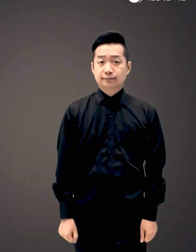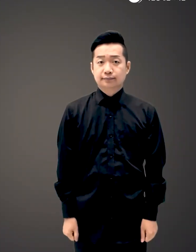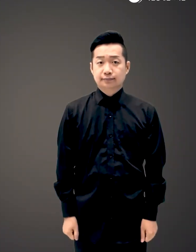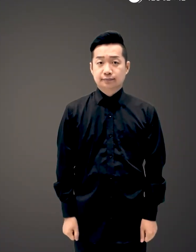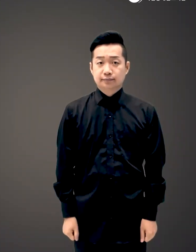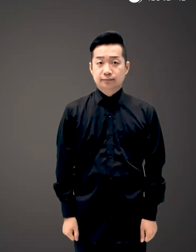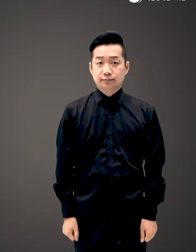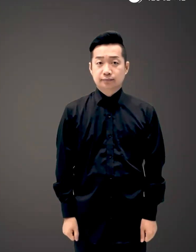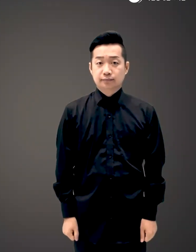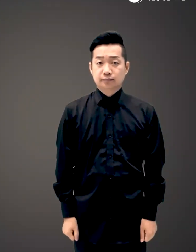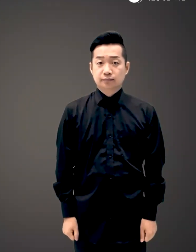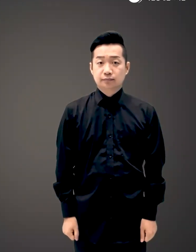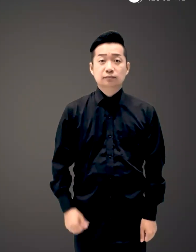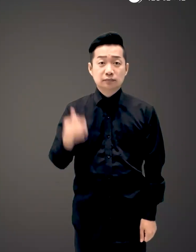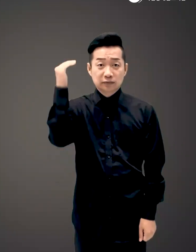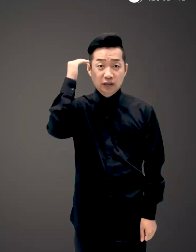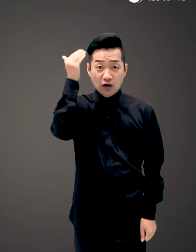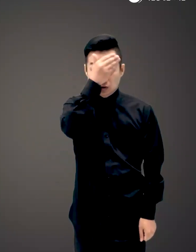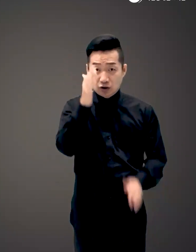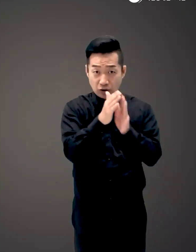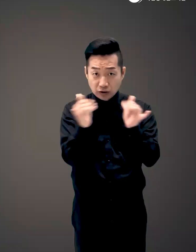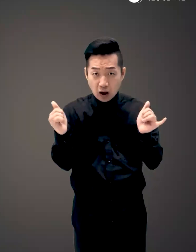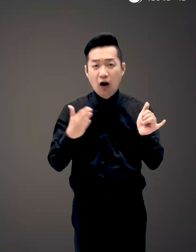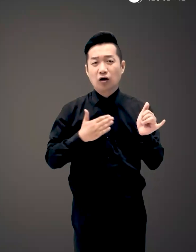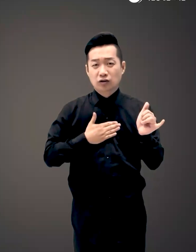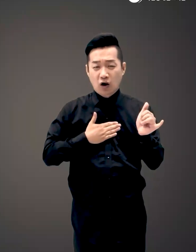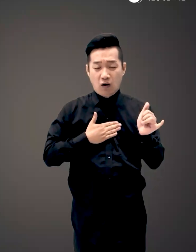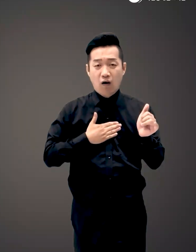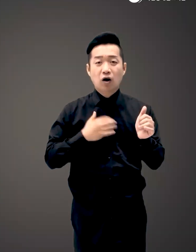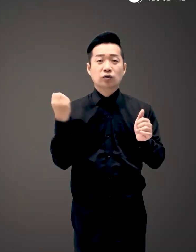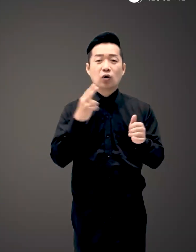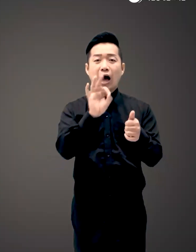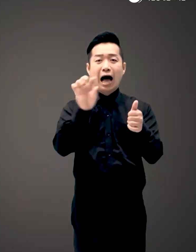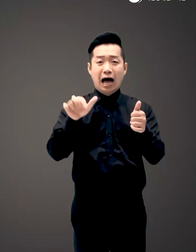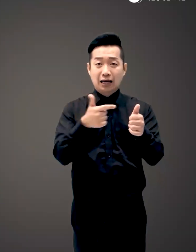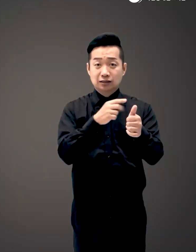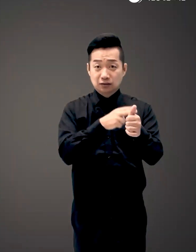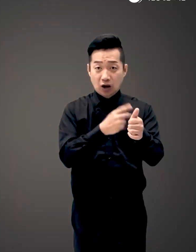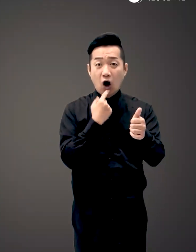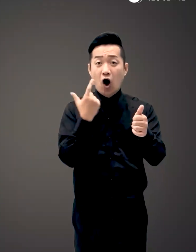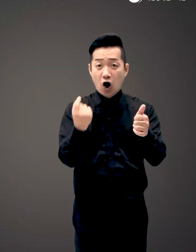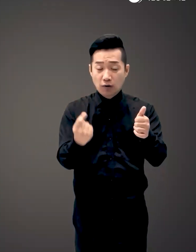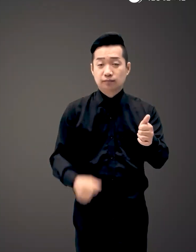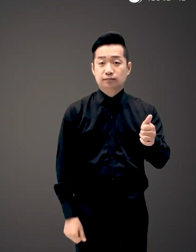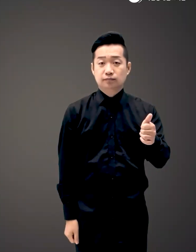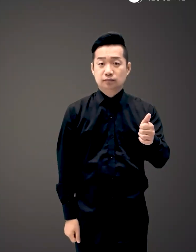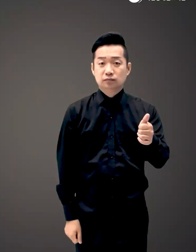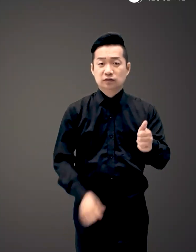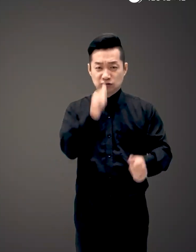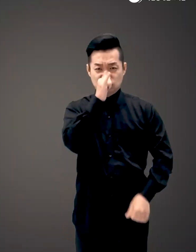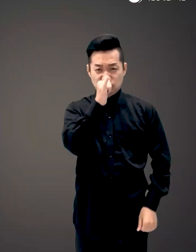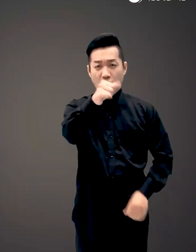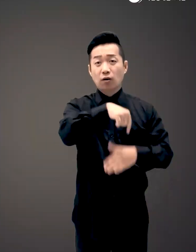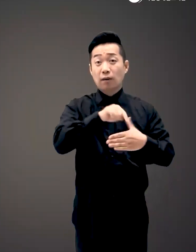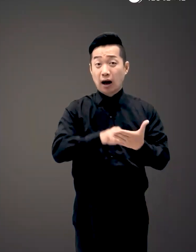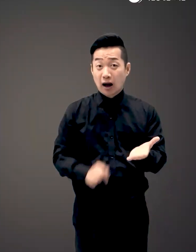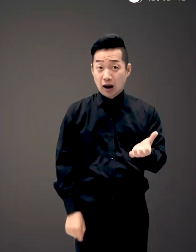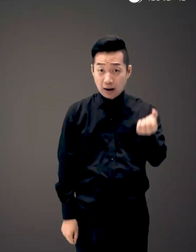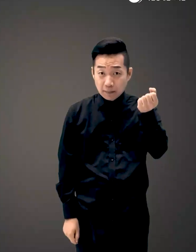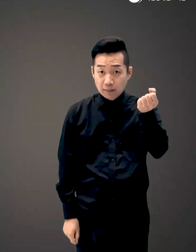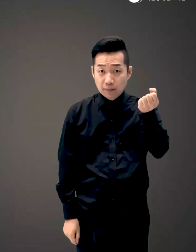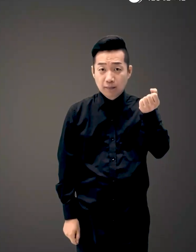생각해요. 우리 청년들이나 뭐 저나 안중근처럼 그런 그 영웅심을